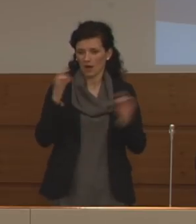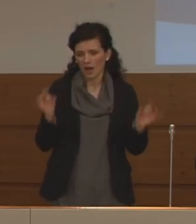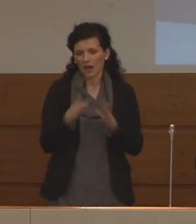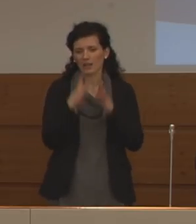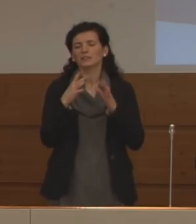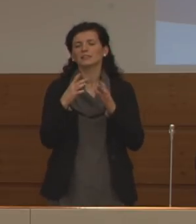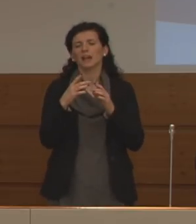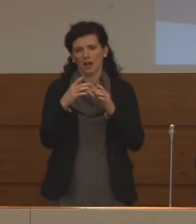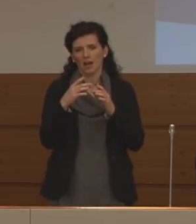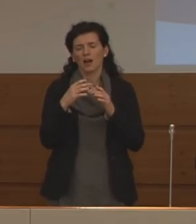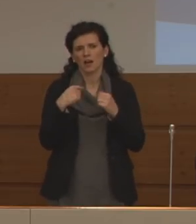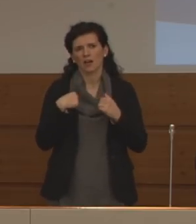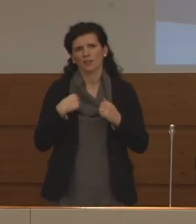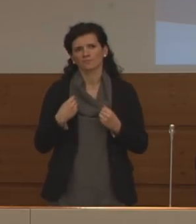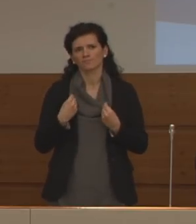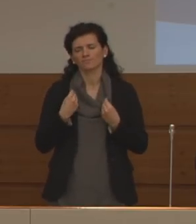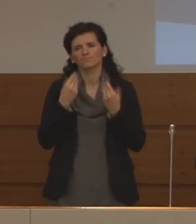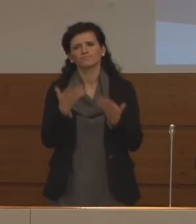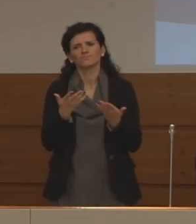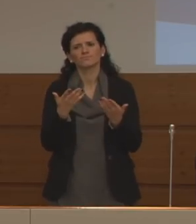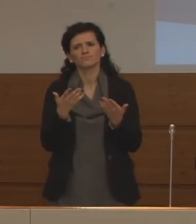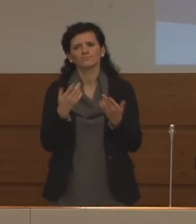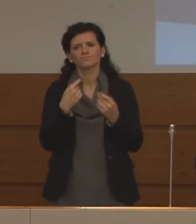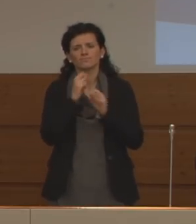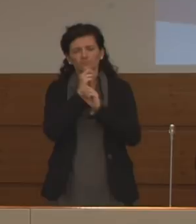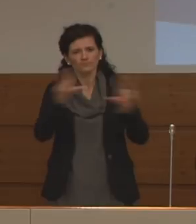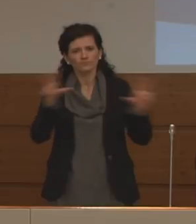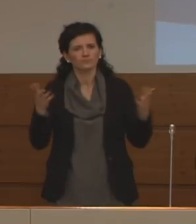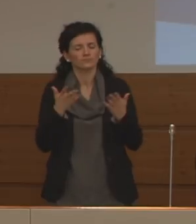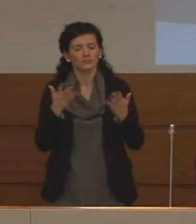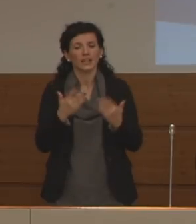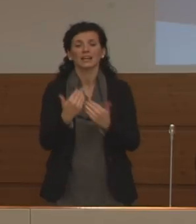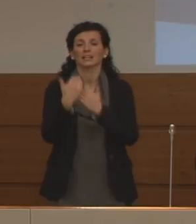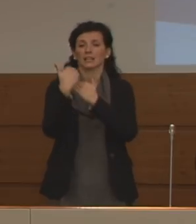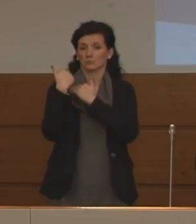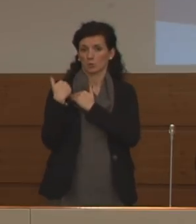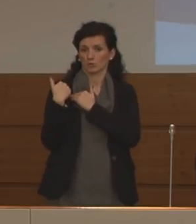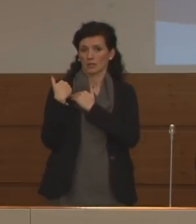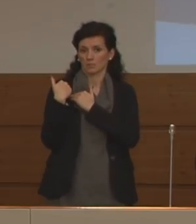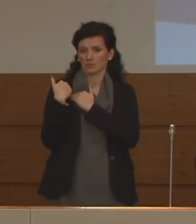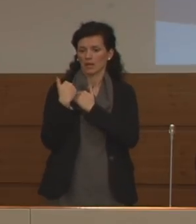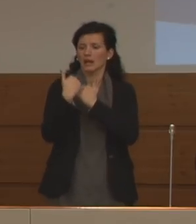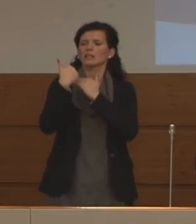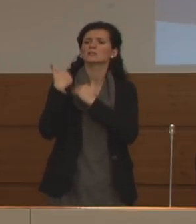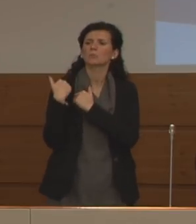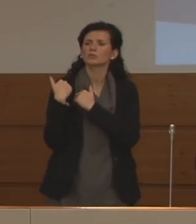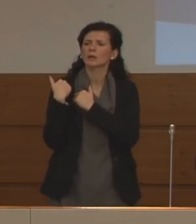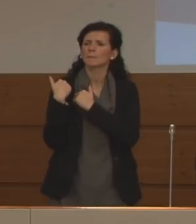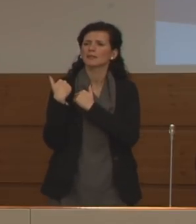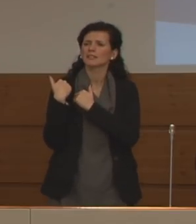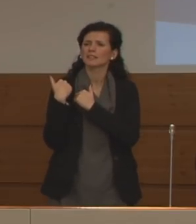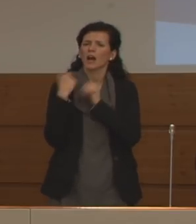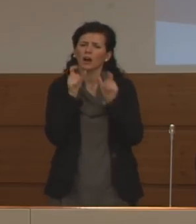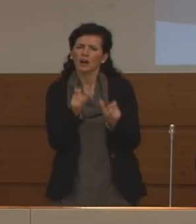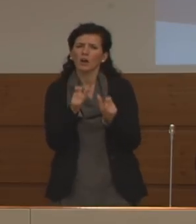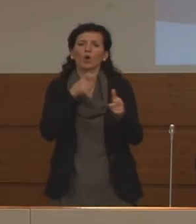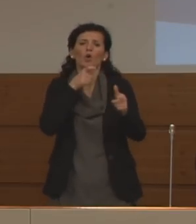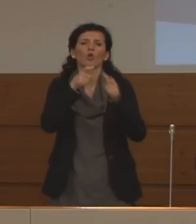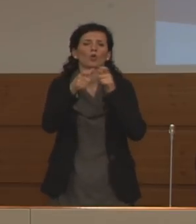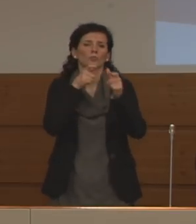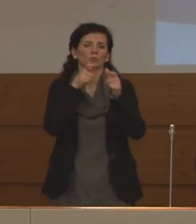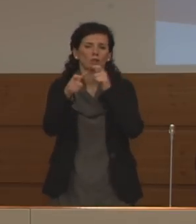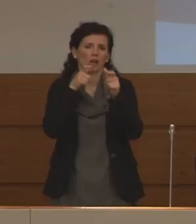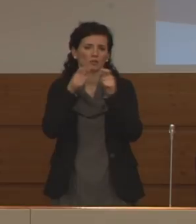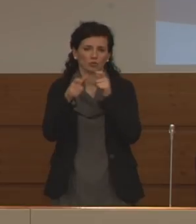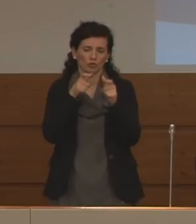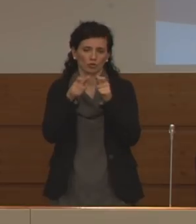richiamare tutti alla responsabilità anche nella comunicazione e in